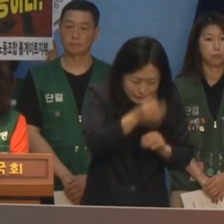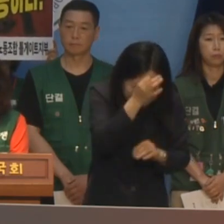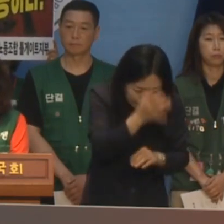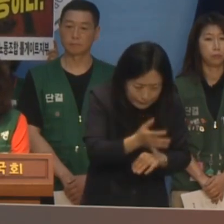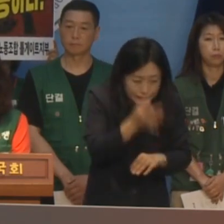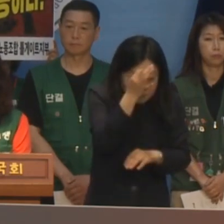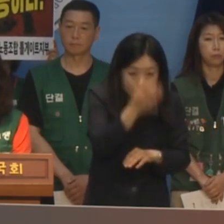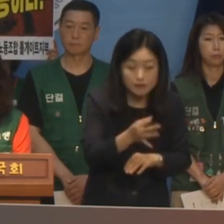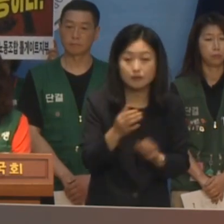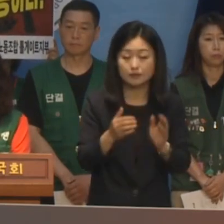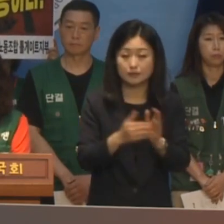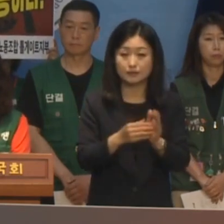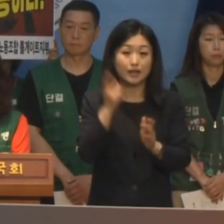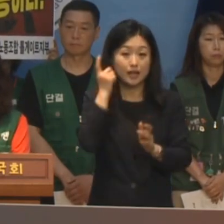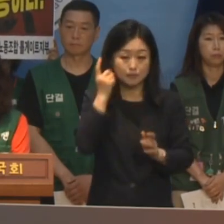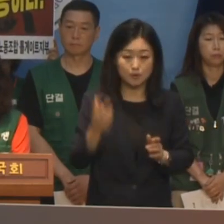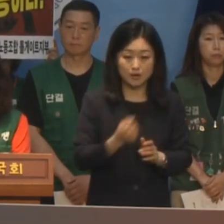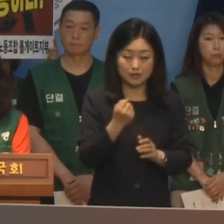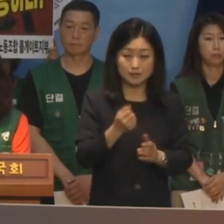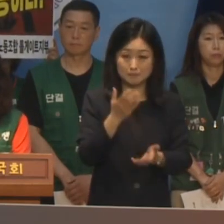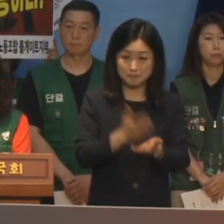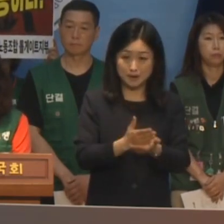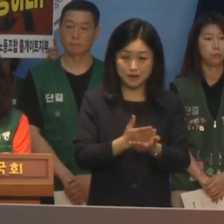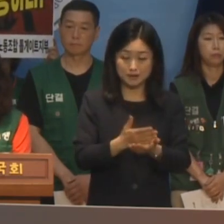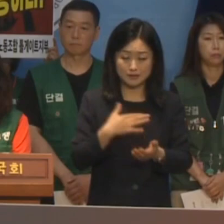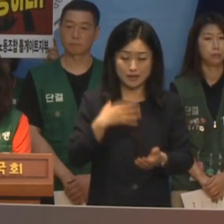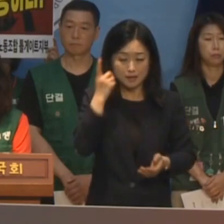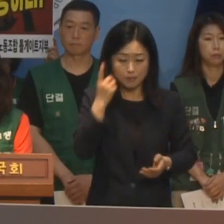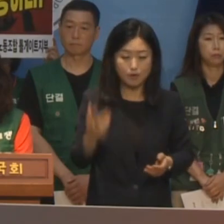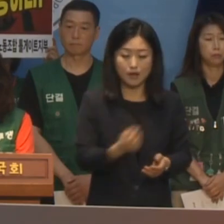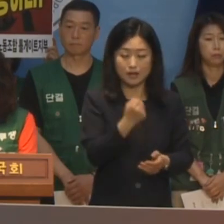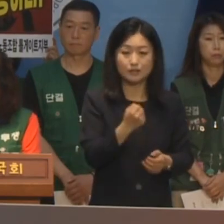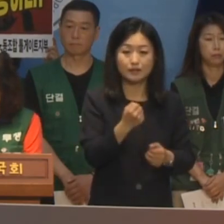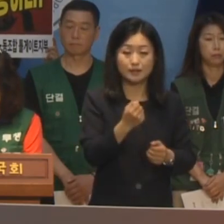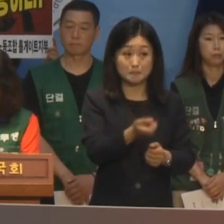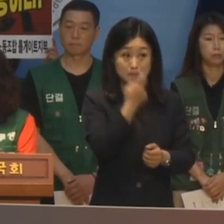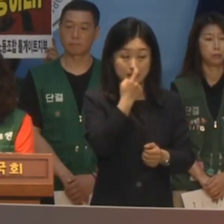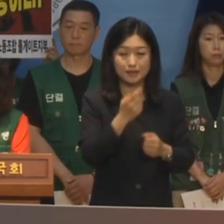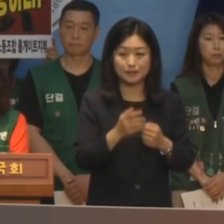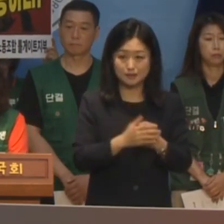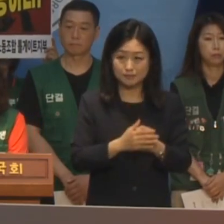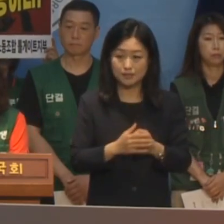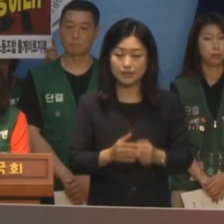핸드폰을 가지고 들어가지 말라고 했는데 지키지 않았다고